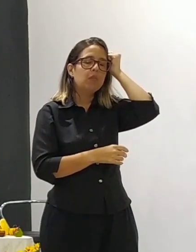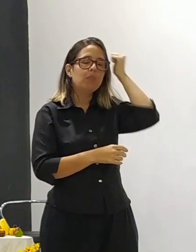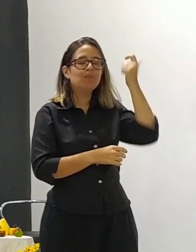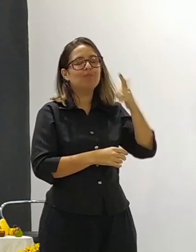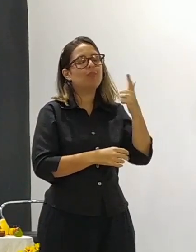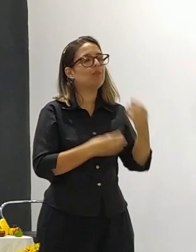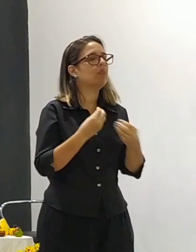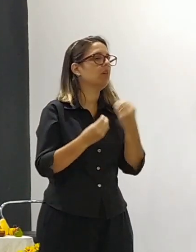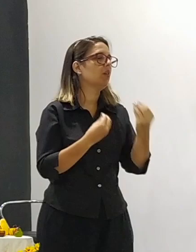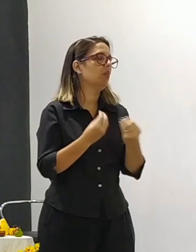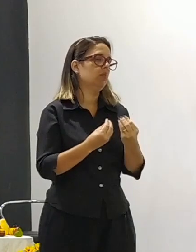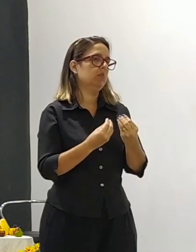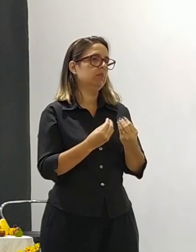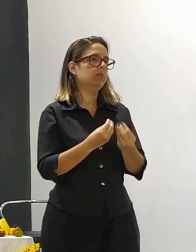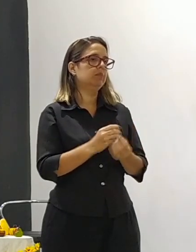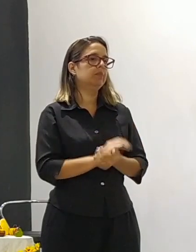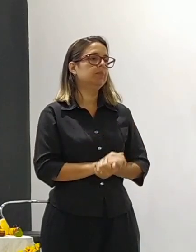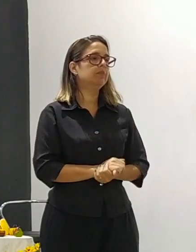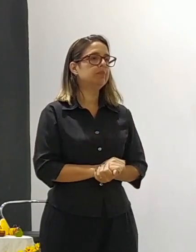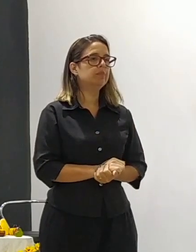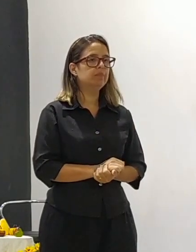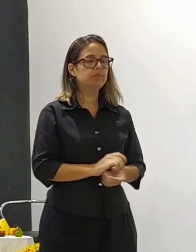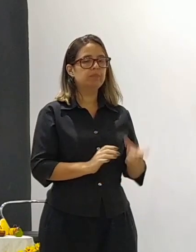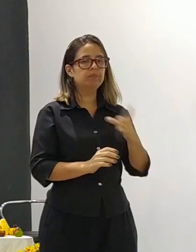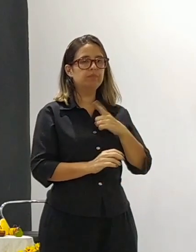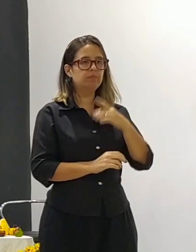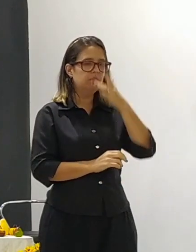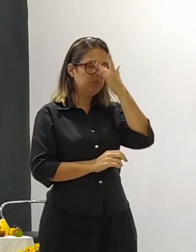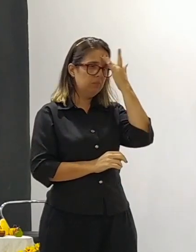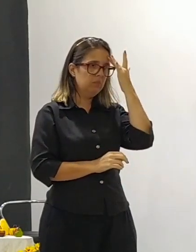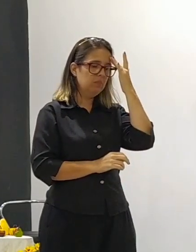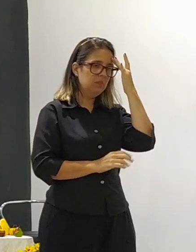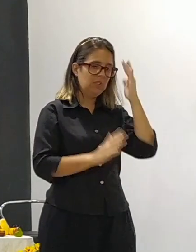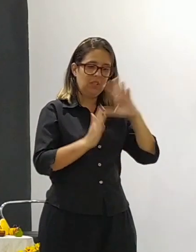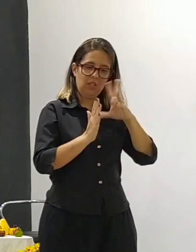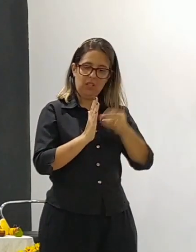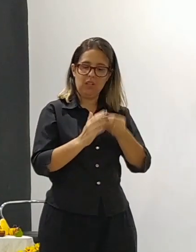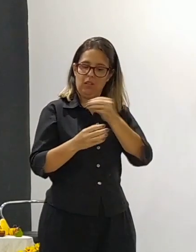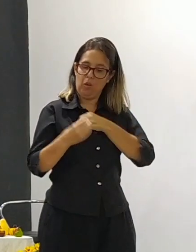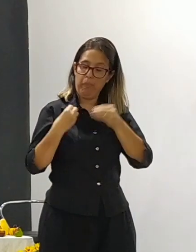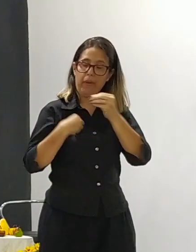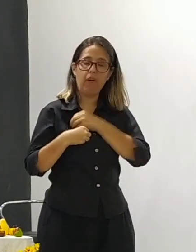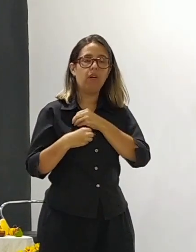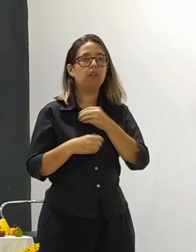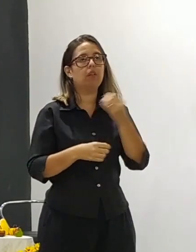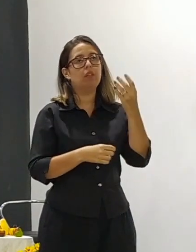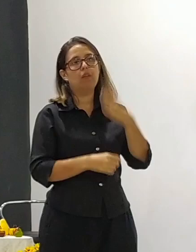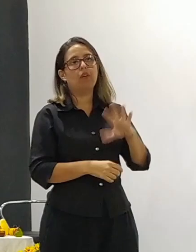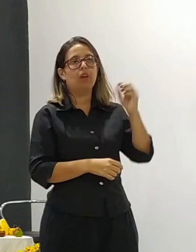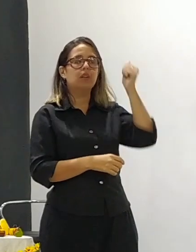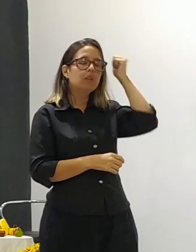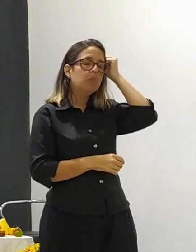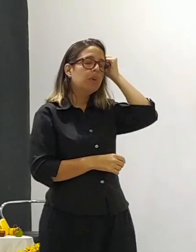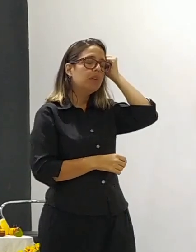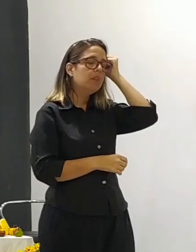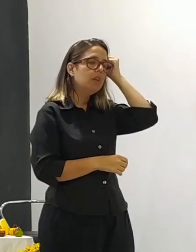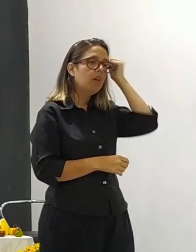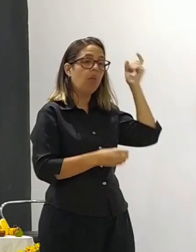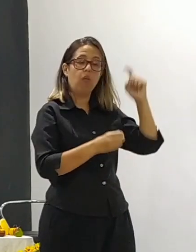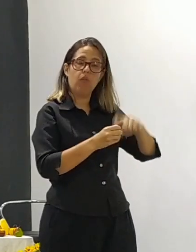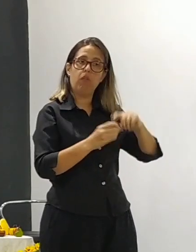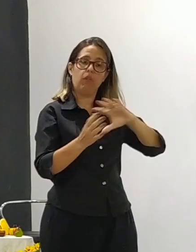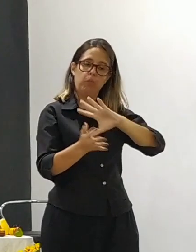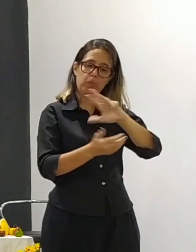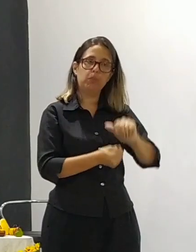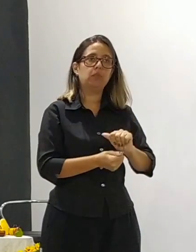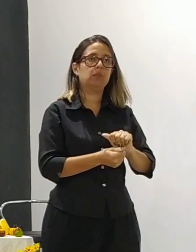irmãos. Tem gente que está na igreja, está pecando e não quer se arrepender, está perdendo tempo. Volta para o